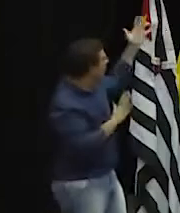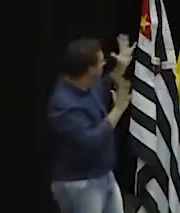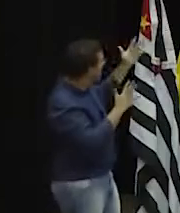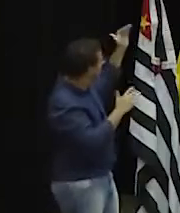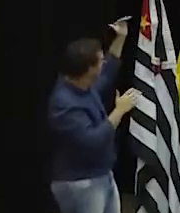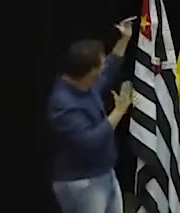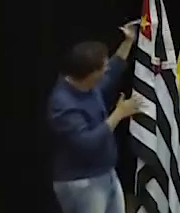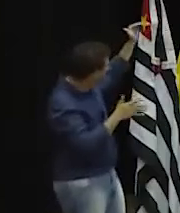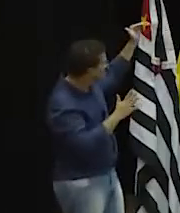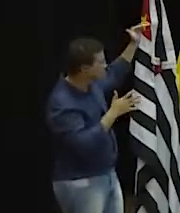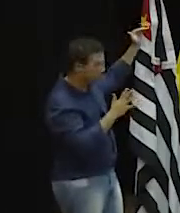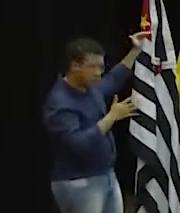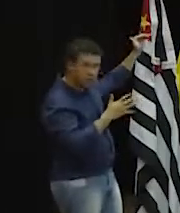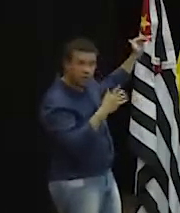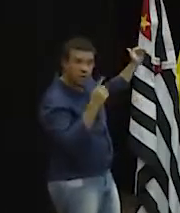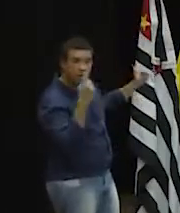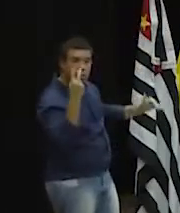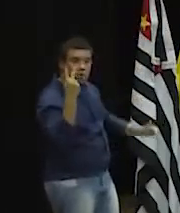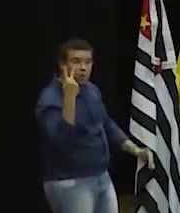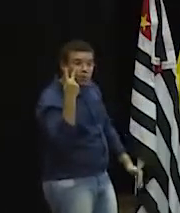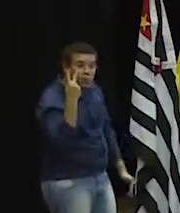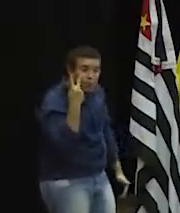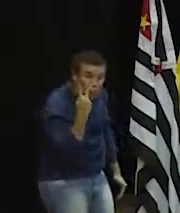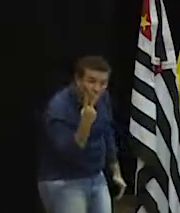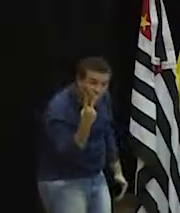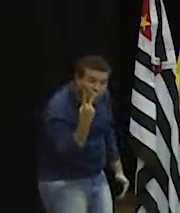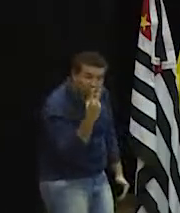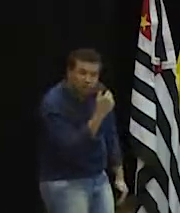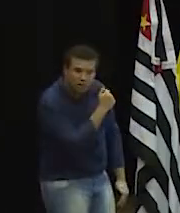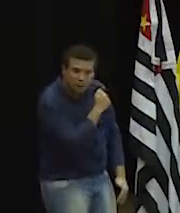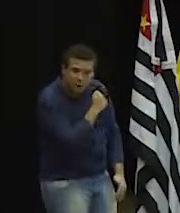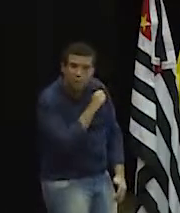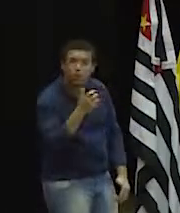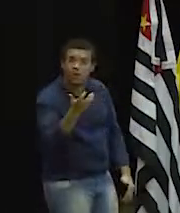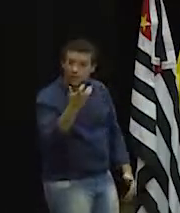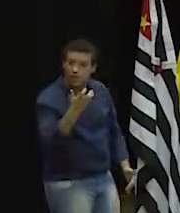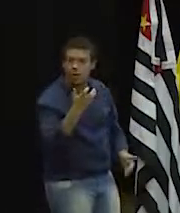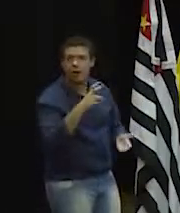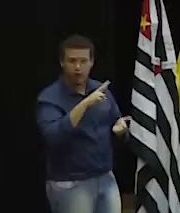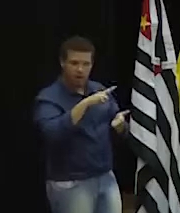em Libras, vocês podem perceber ali nas respostas. 2 alunos